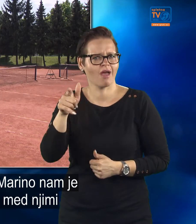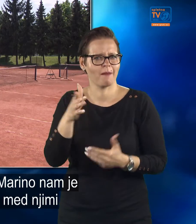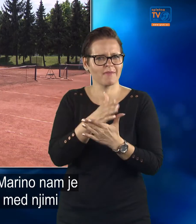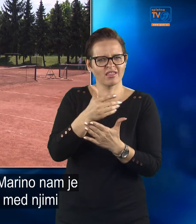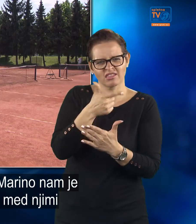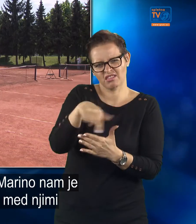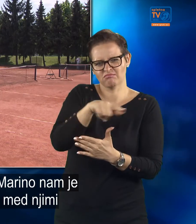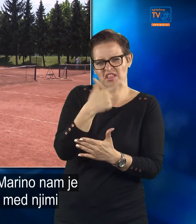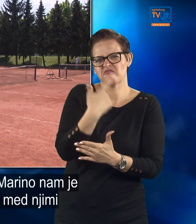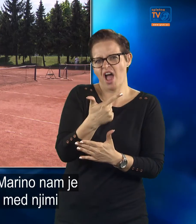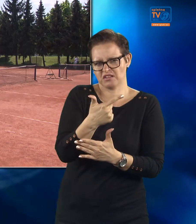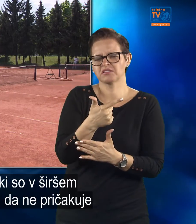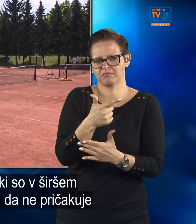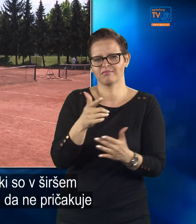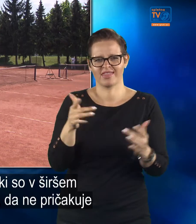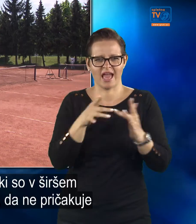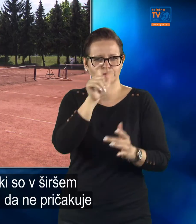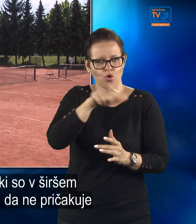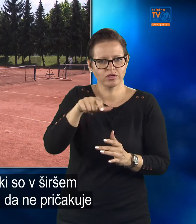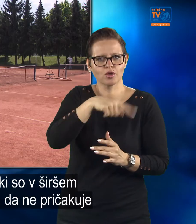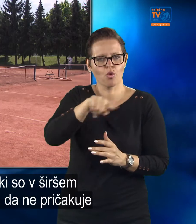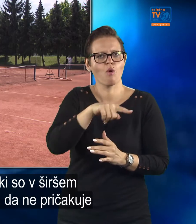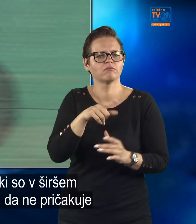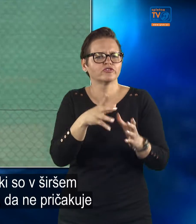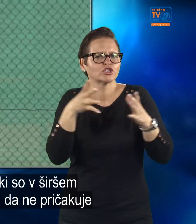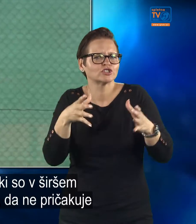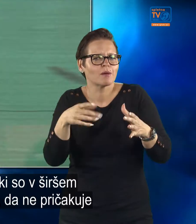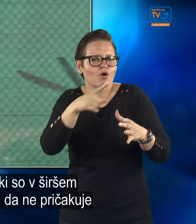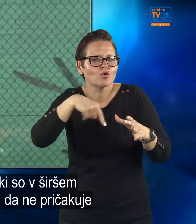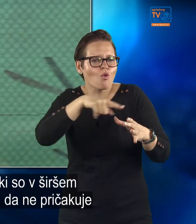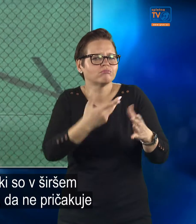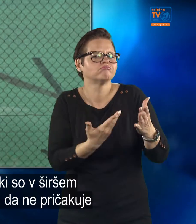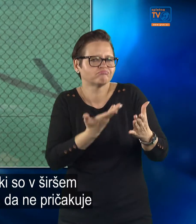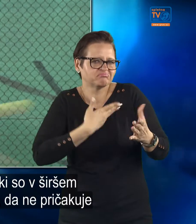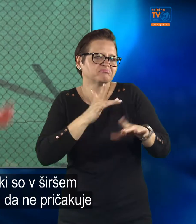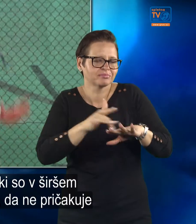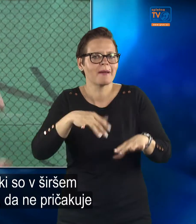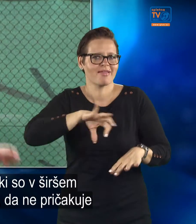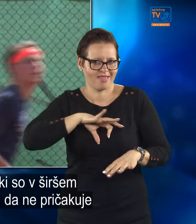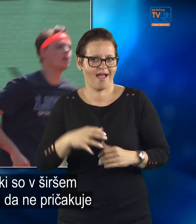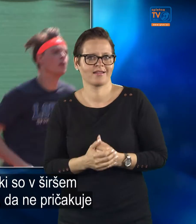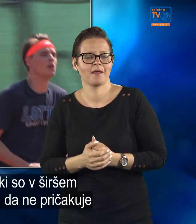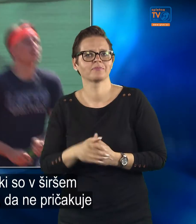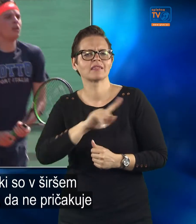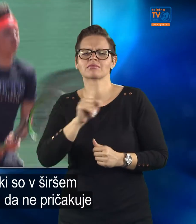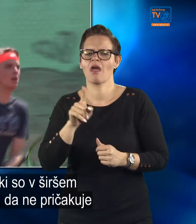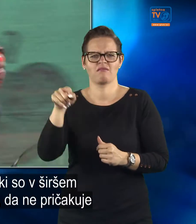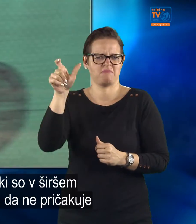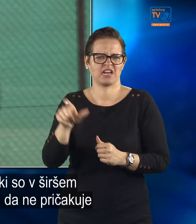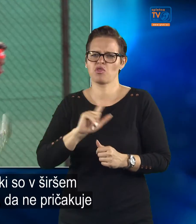njimi 20 nasprotnikov, ki so v širšem krogu za medalje in da ne pričakuje lahke zmage proti